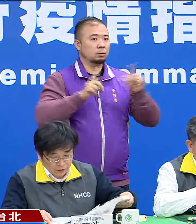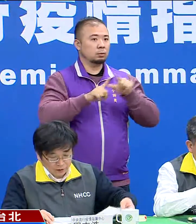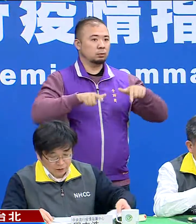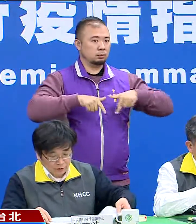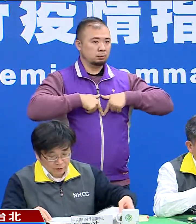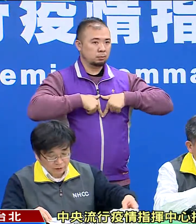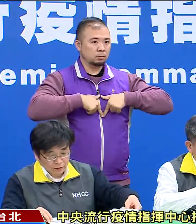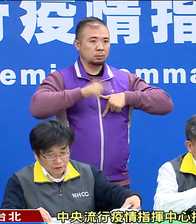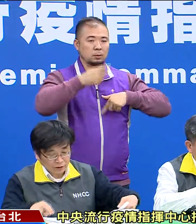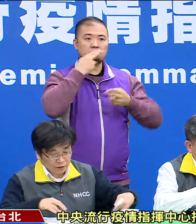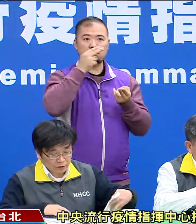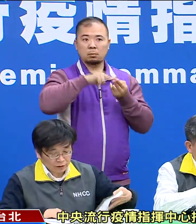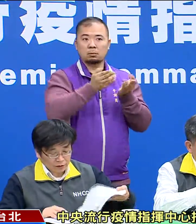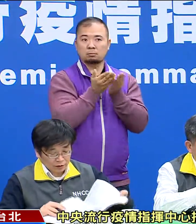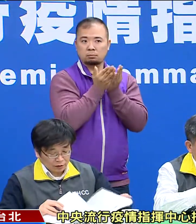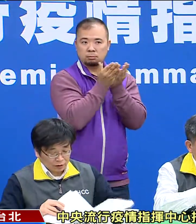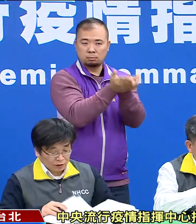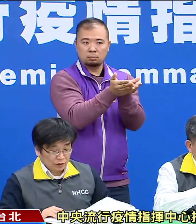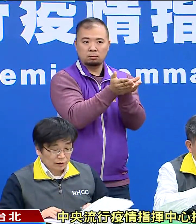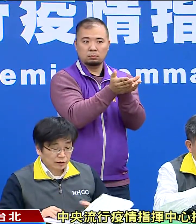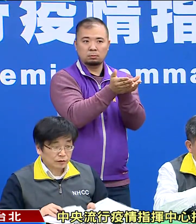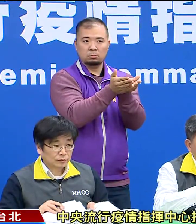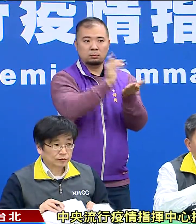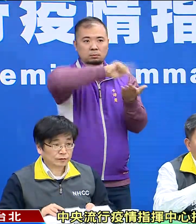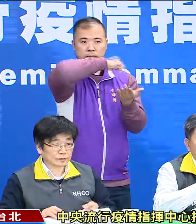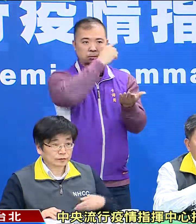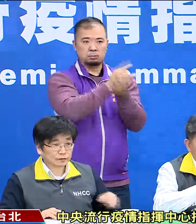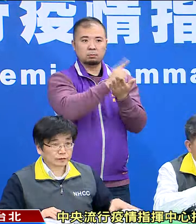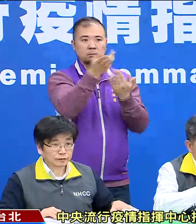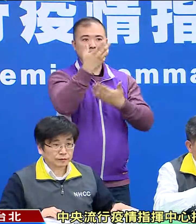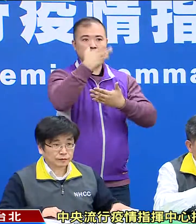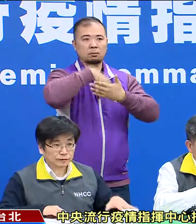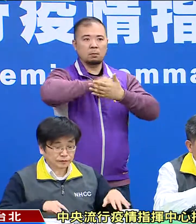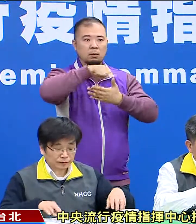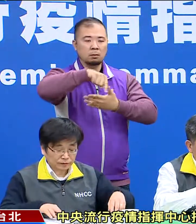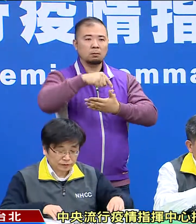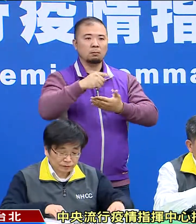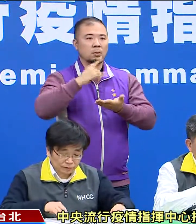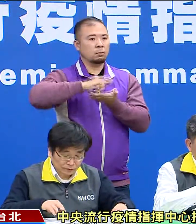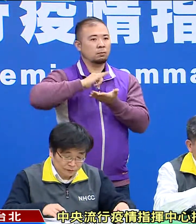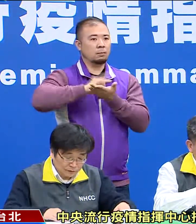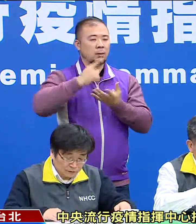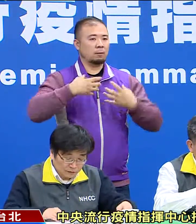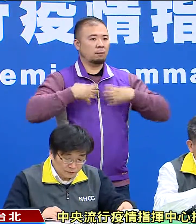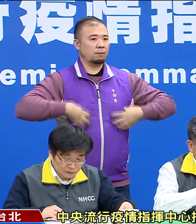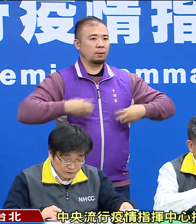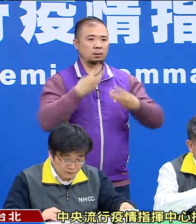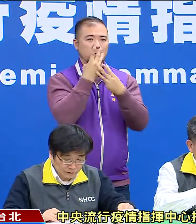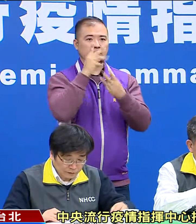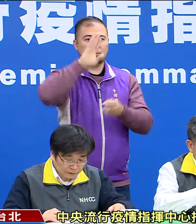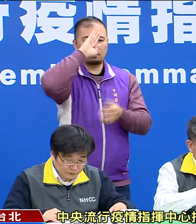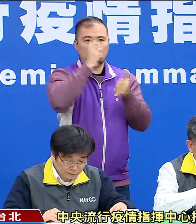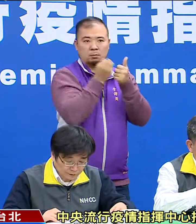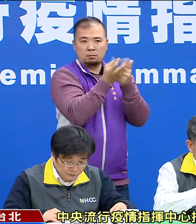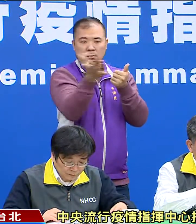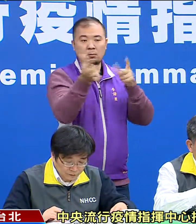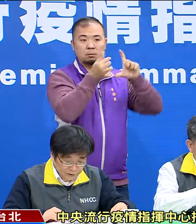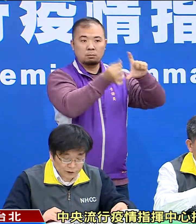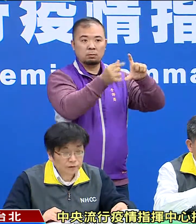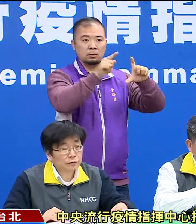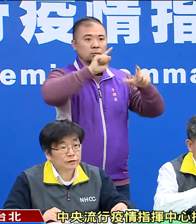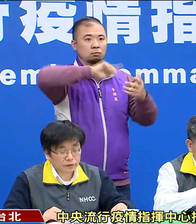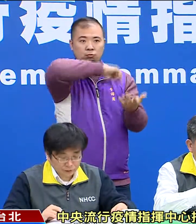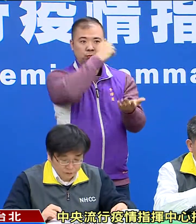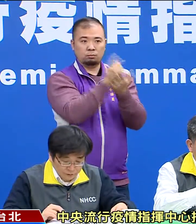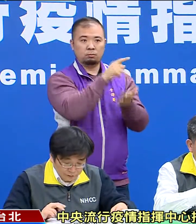该邮轮自即日起列为武汉肺炎感染区，船上所有我国国籍的乘